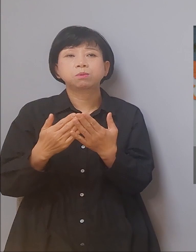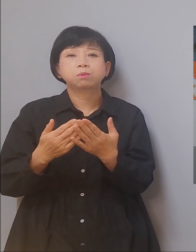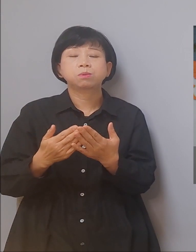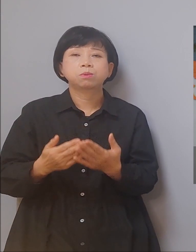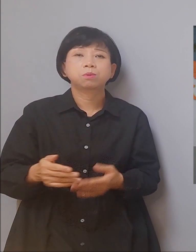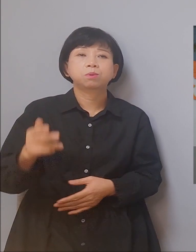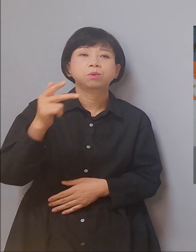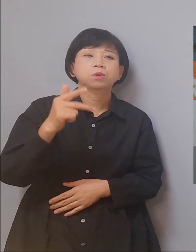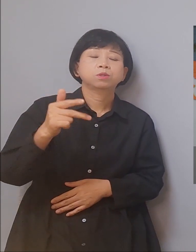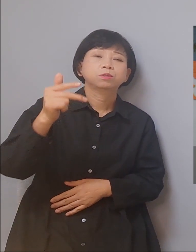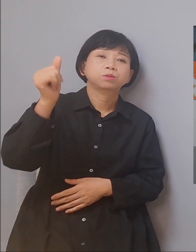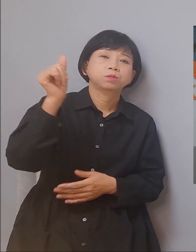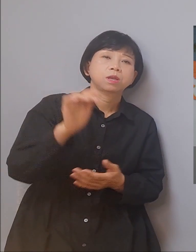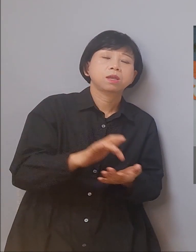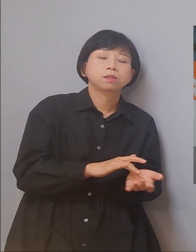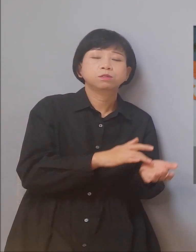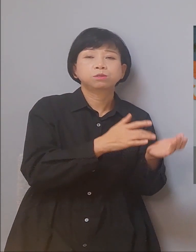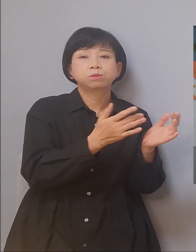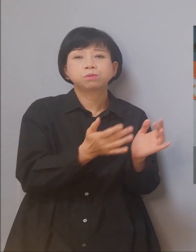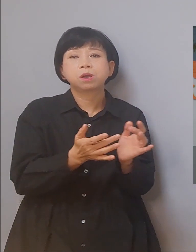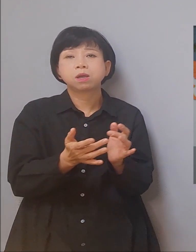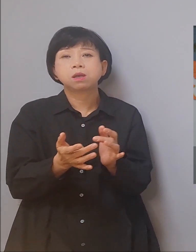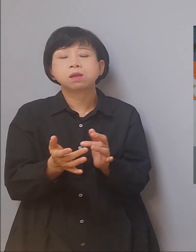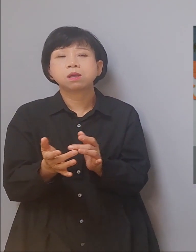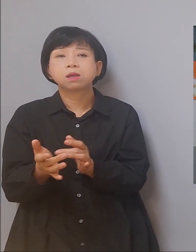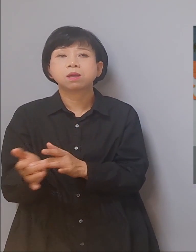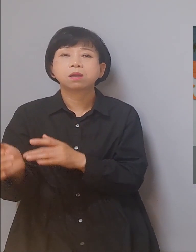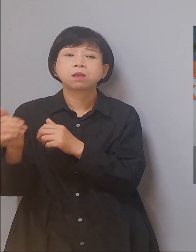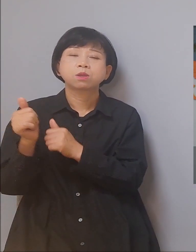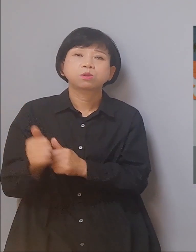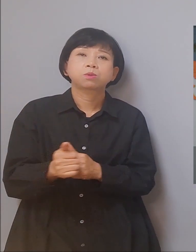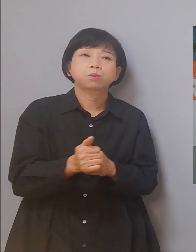사함받고 주 예수와